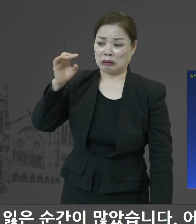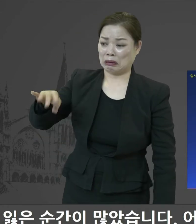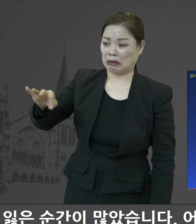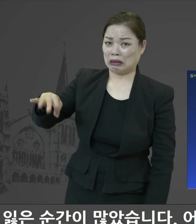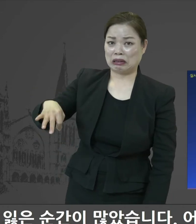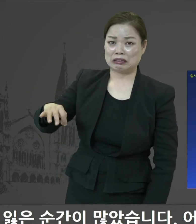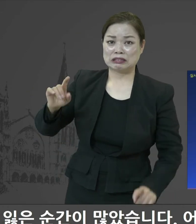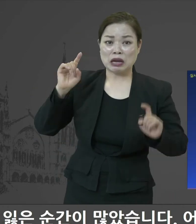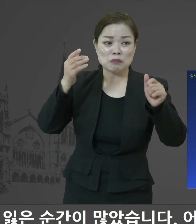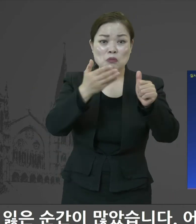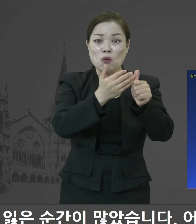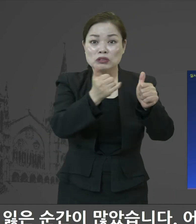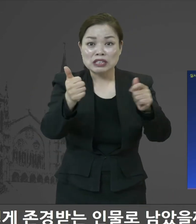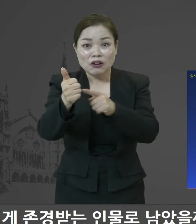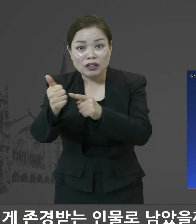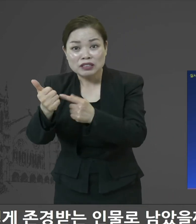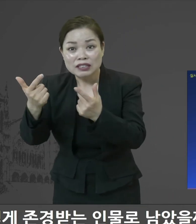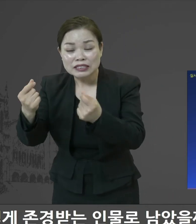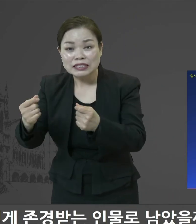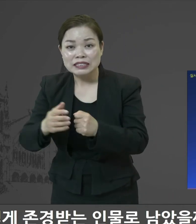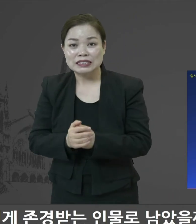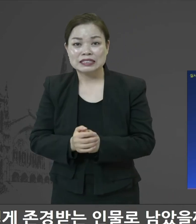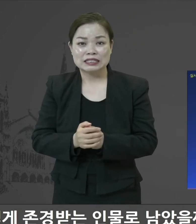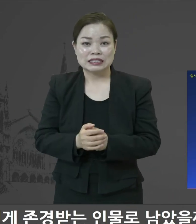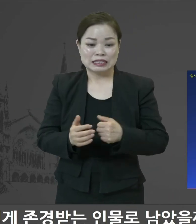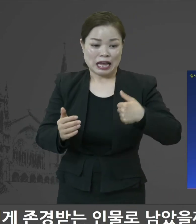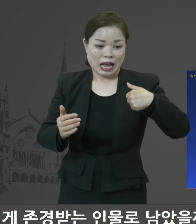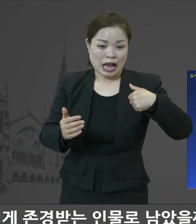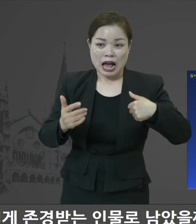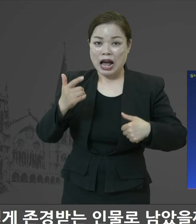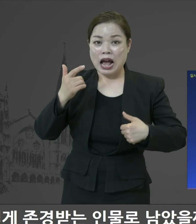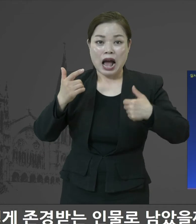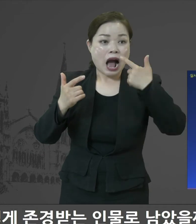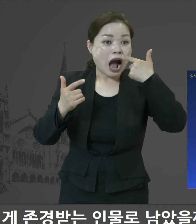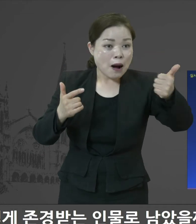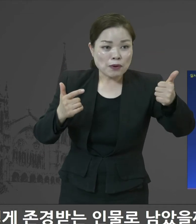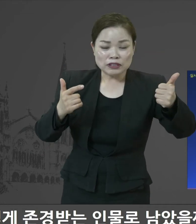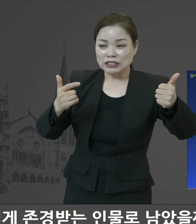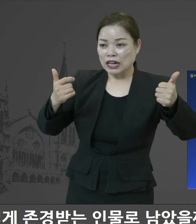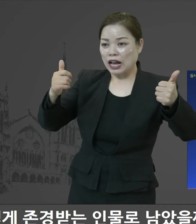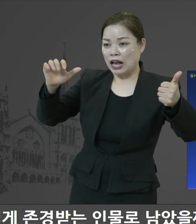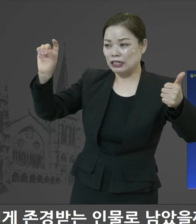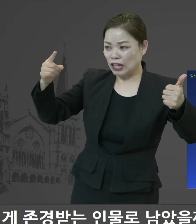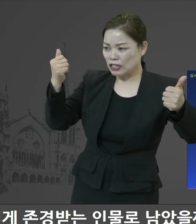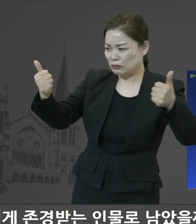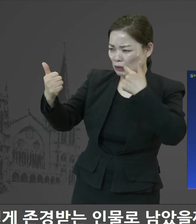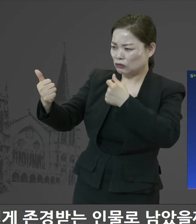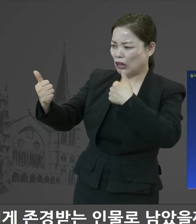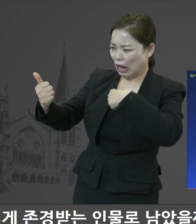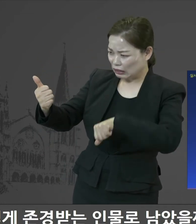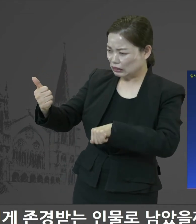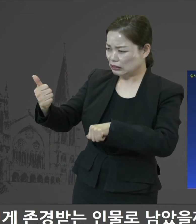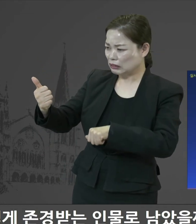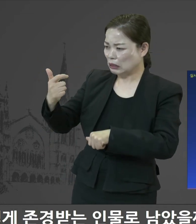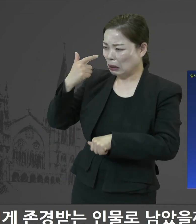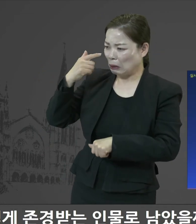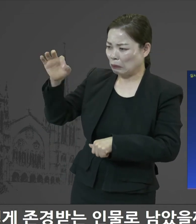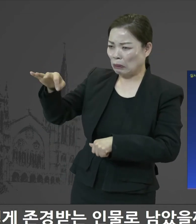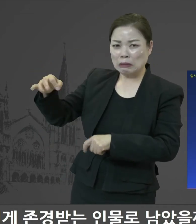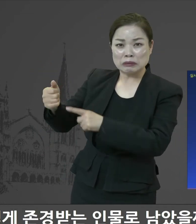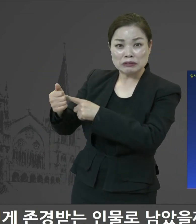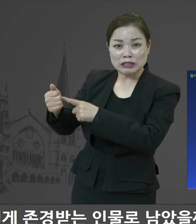지나지 않았습니다. 다윗은 아버지 이새가 보기에도 막내 아들은 그냥 그저 그런 아들이었습니다. 사무엘이 이새의